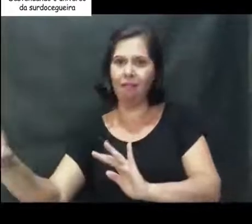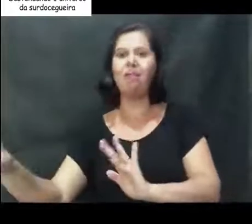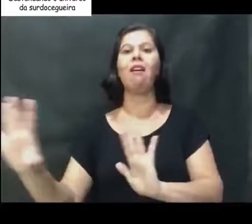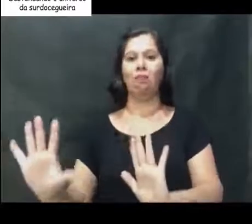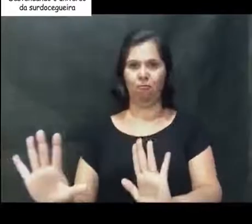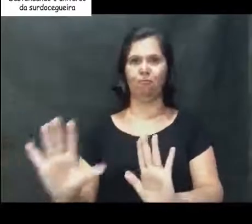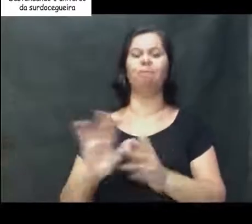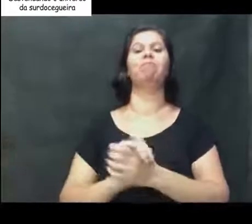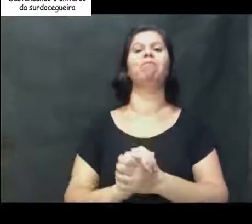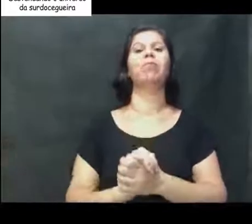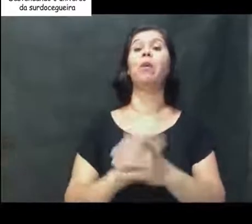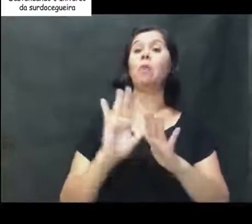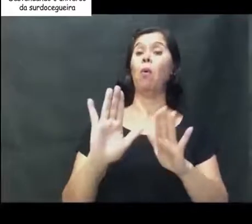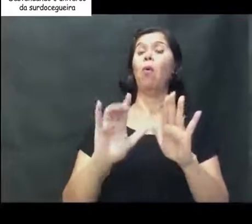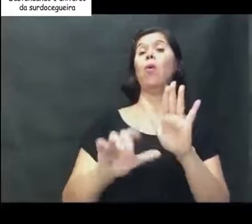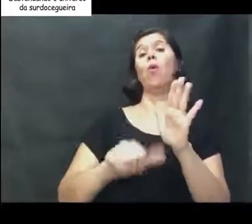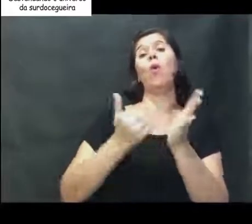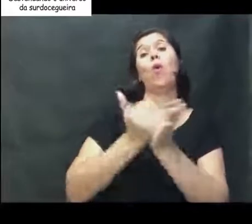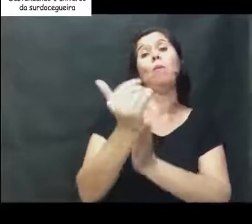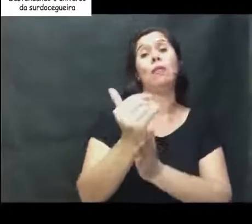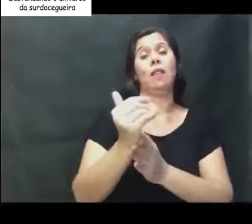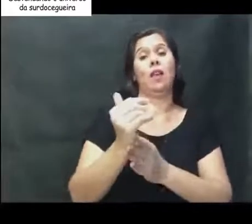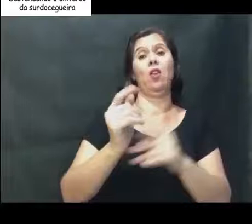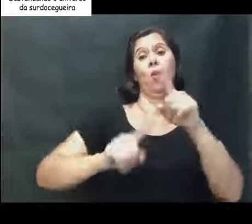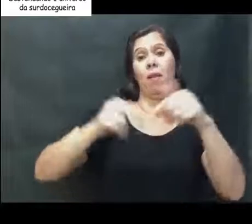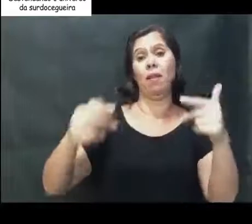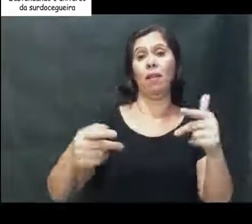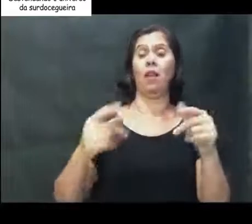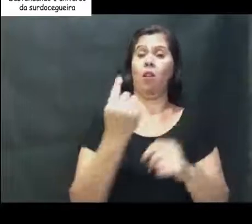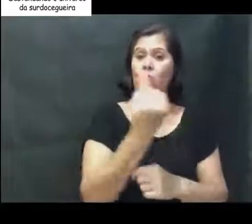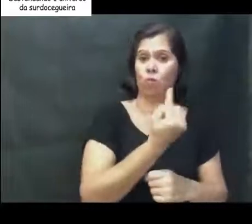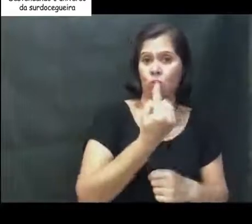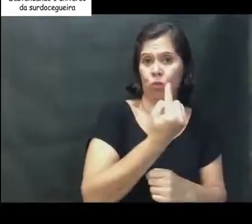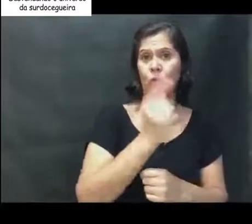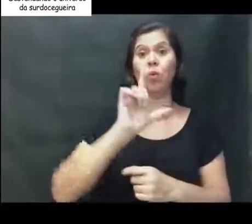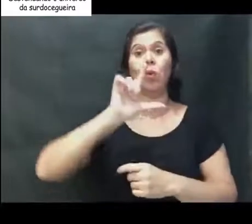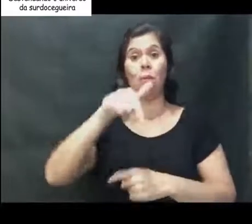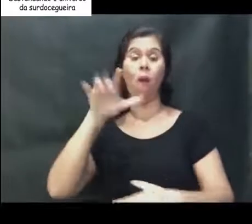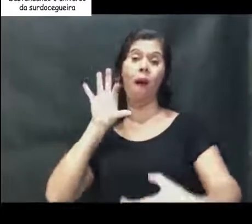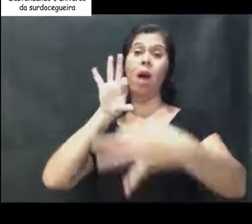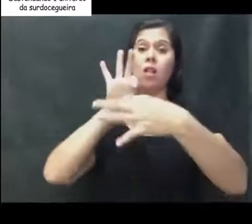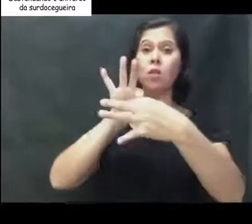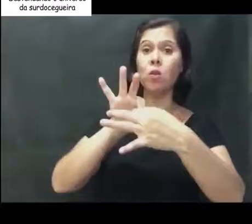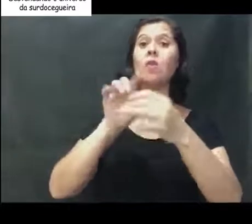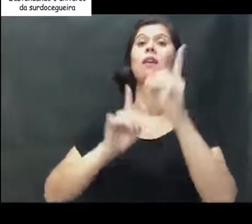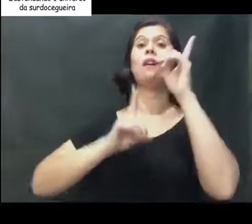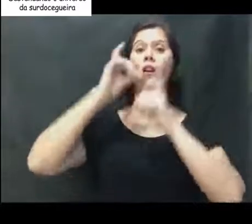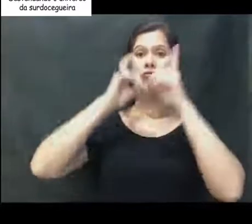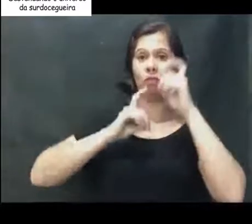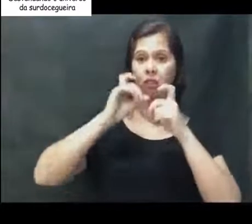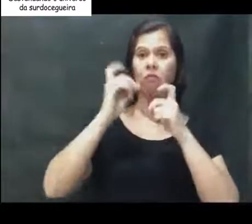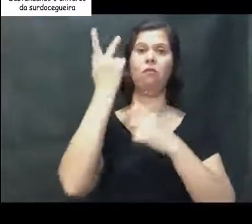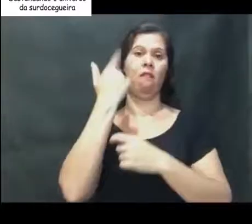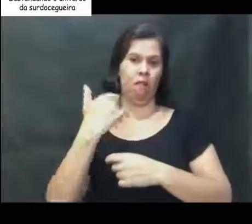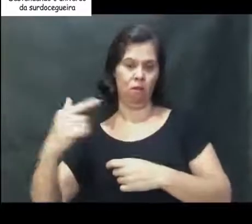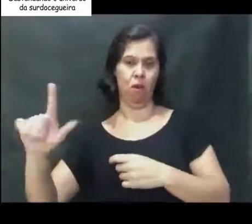utilizei primeiramente objetos soltos, depois eu utilizei objetos associados aos gestos